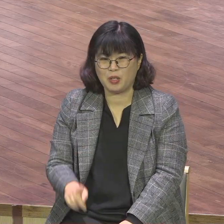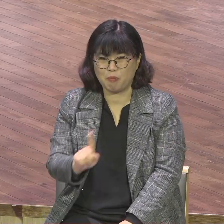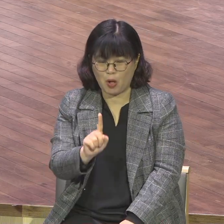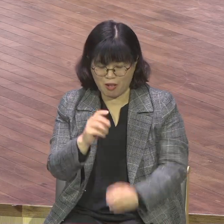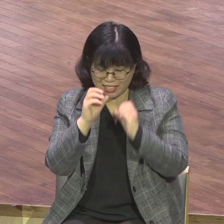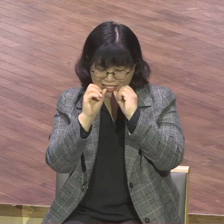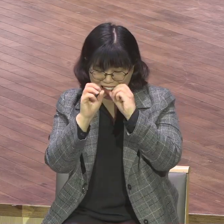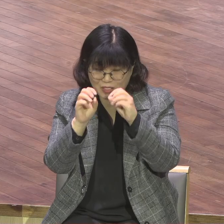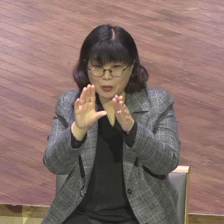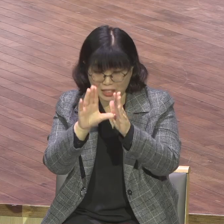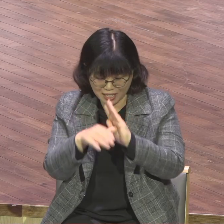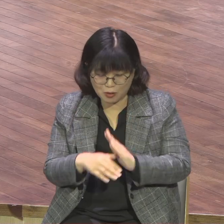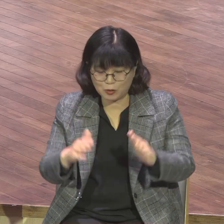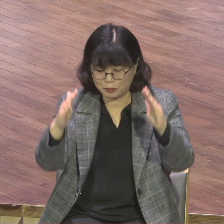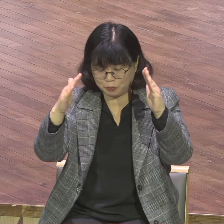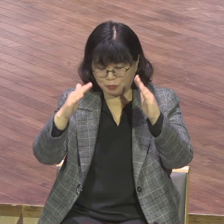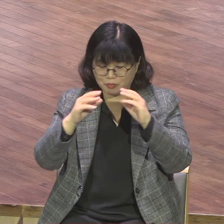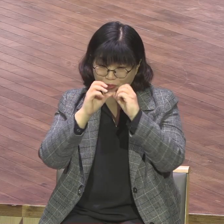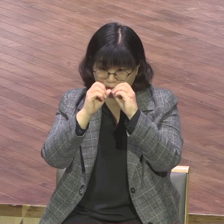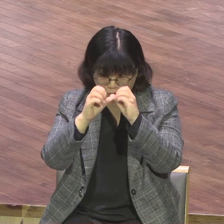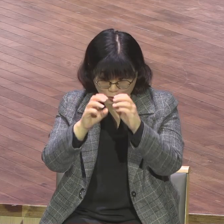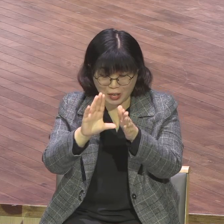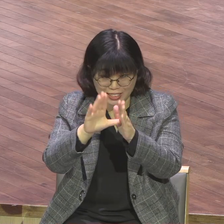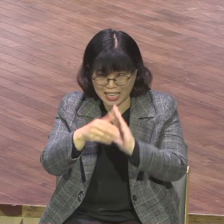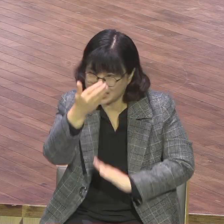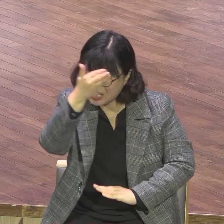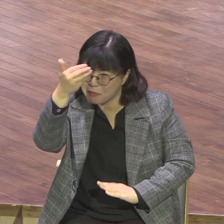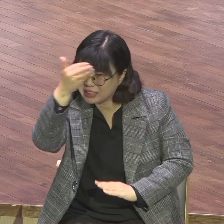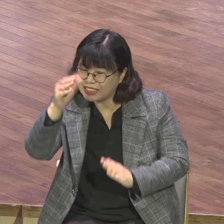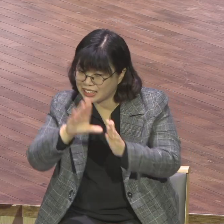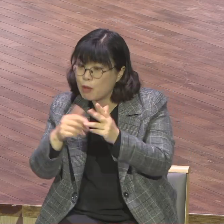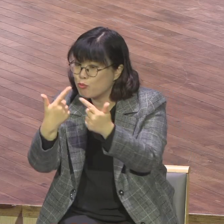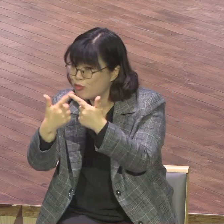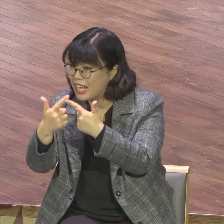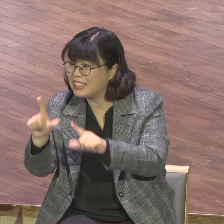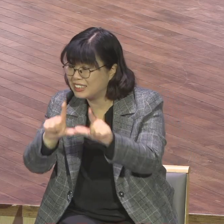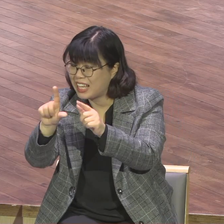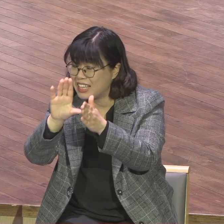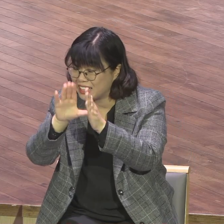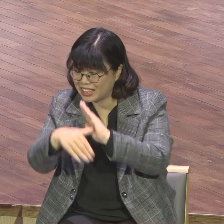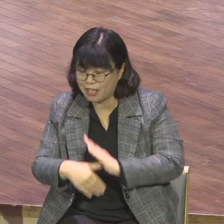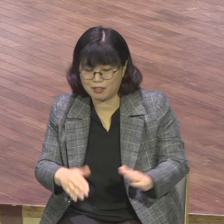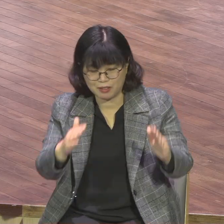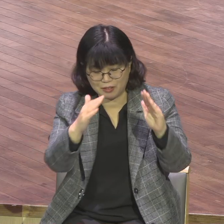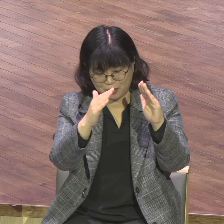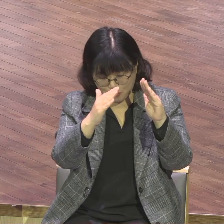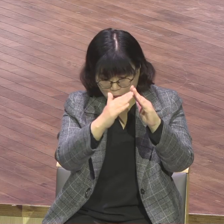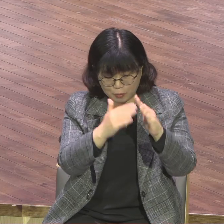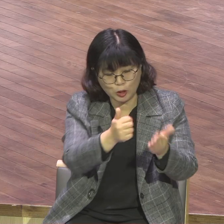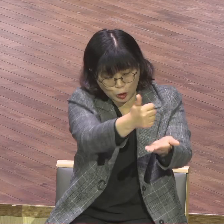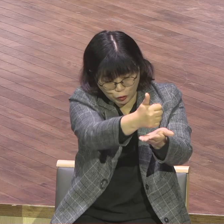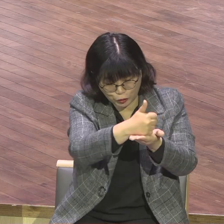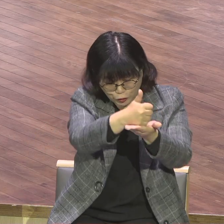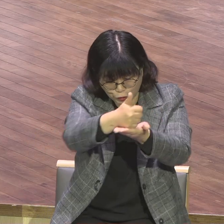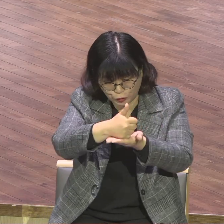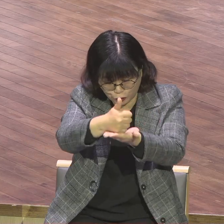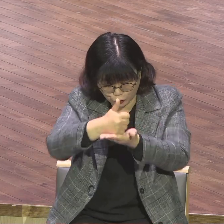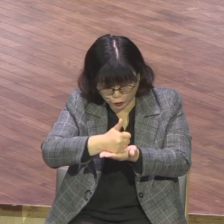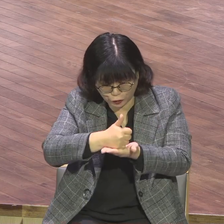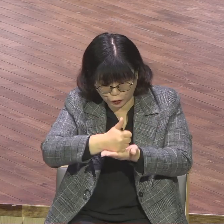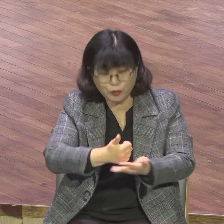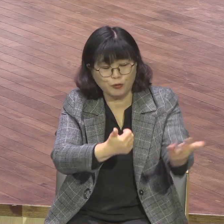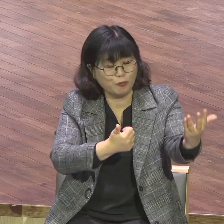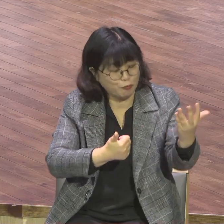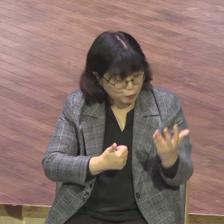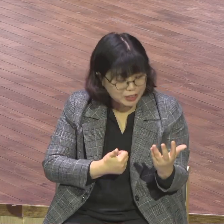또 성격이 좀 급하잖아요. 그래가지고 뭐 집사람, 뭐 집사람 조금 느린 편이에요. 그래가지고 뭐 하나 빨라라 딱 이랬더니 그것도